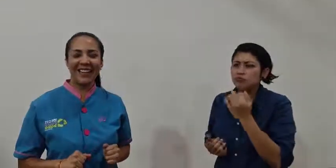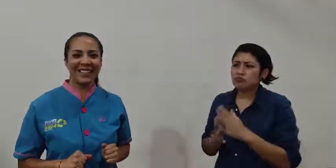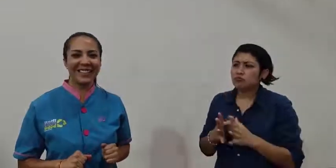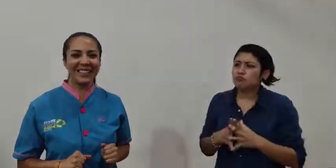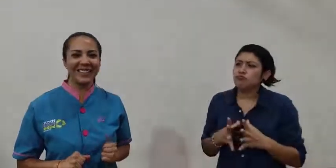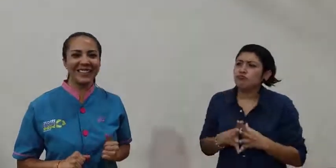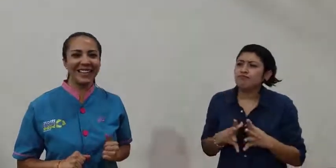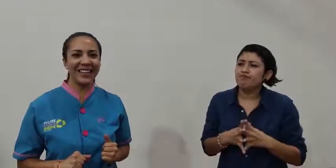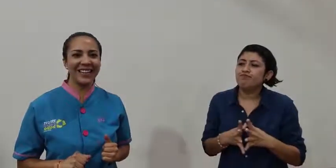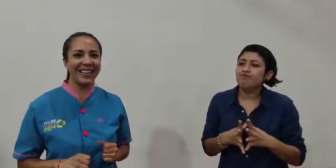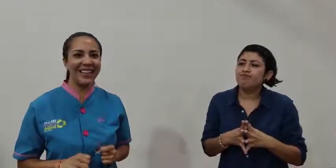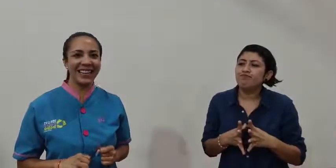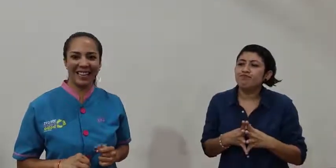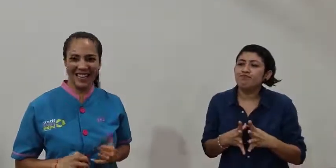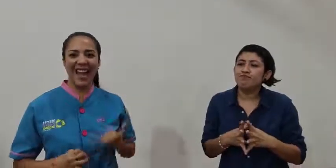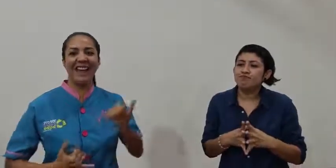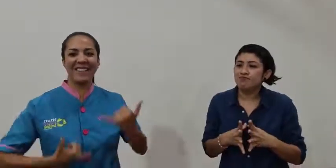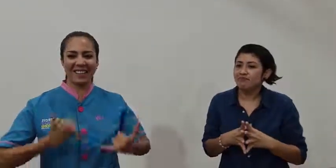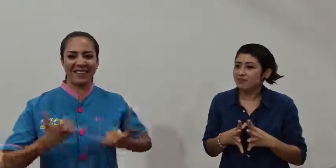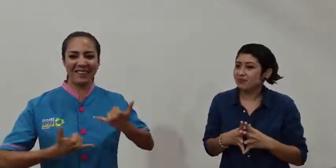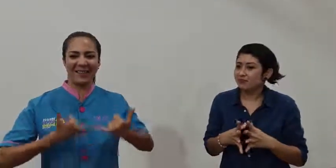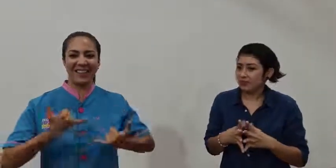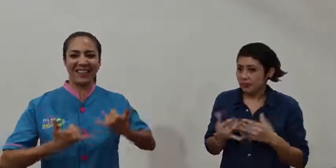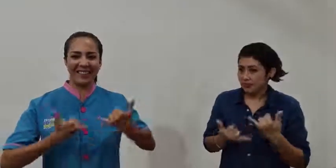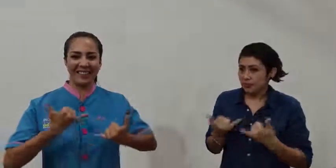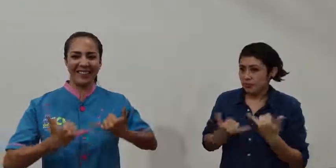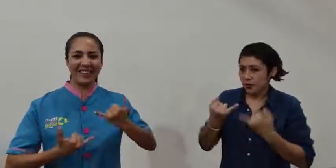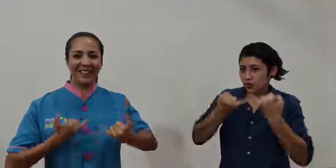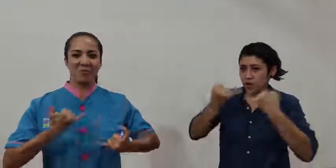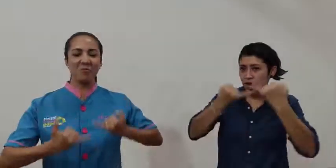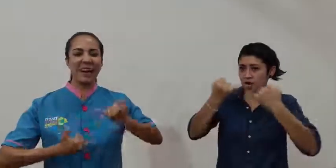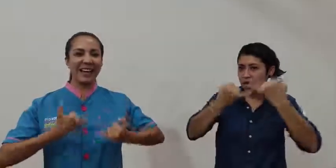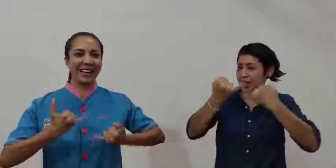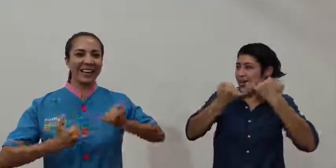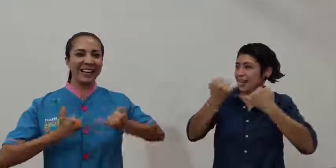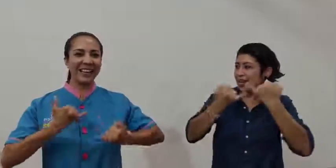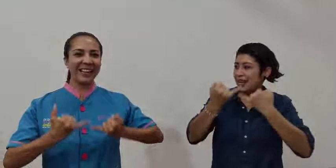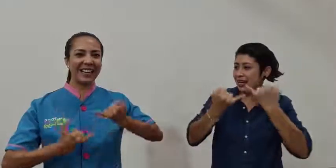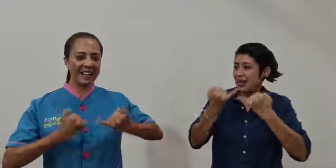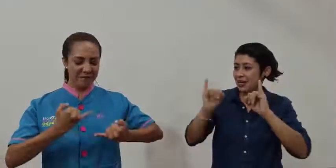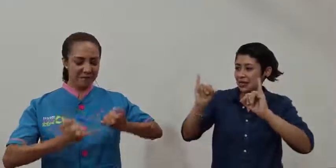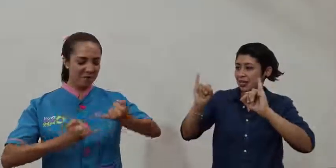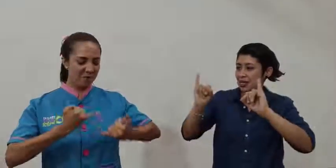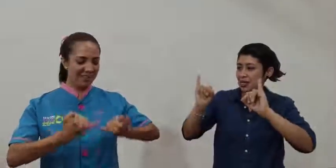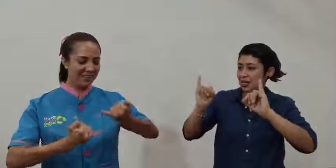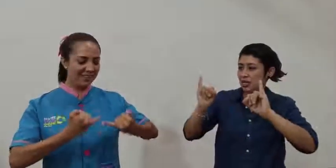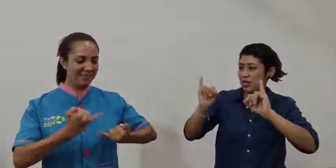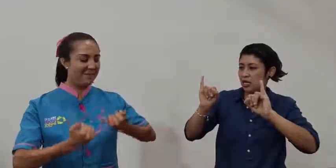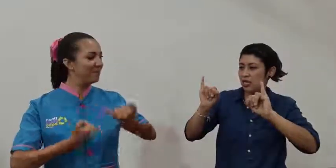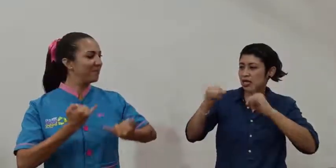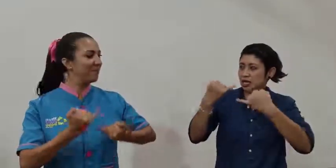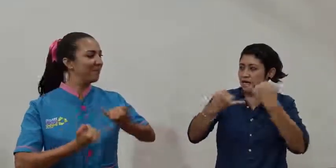¿Cuál sería esa? jugar. Ok. Mira. Jugar. Muy Jugar. bien.